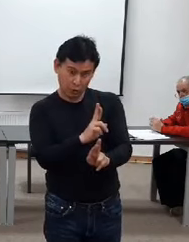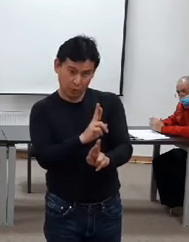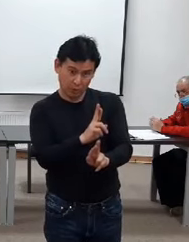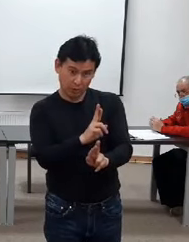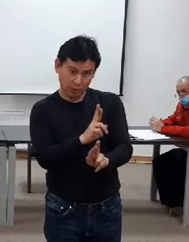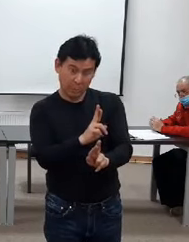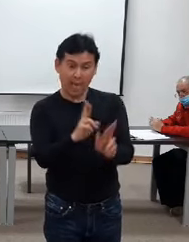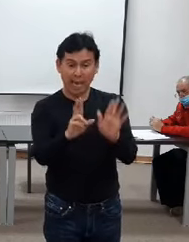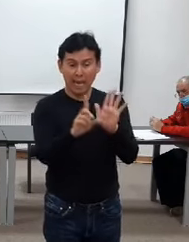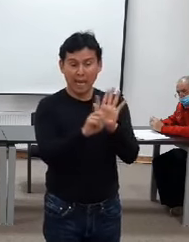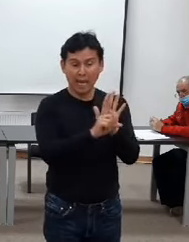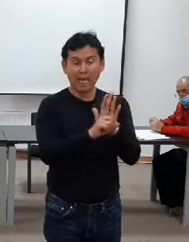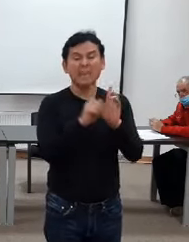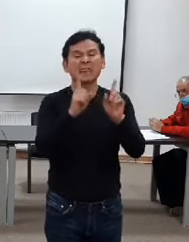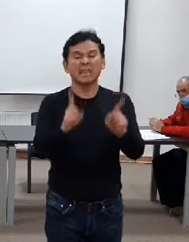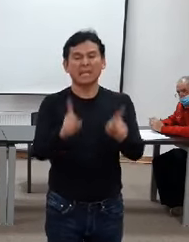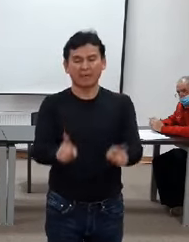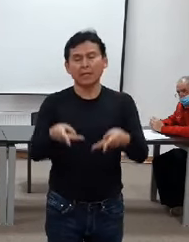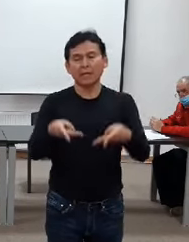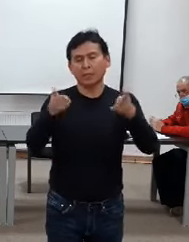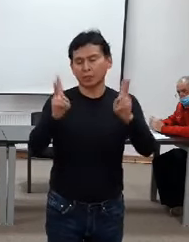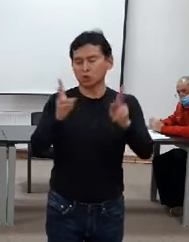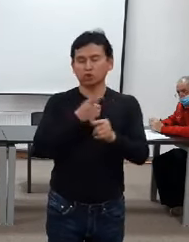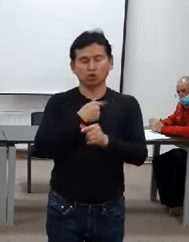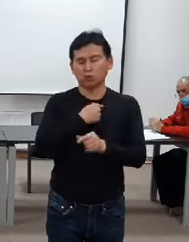a la ley de deberes y derechos de un paciente, yo no se lo